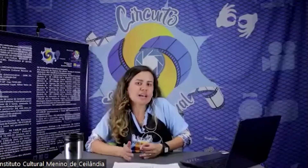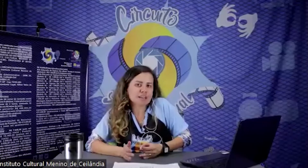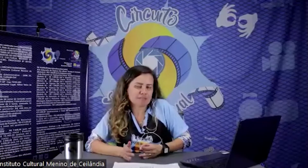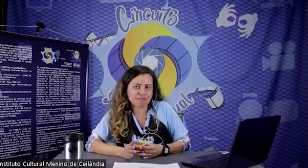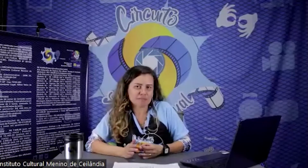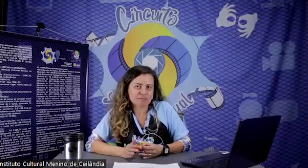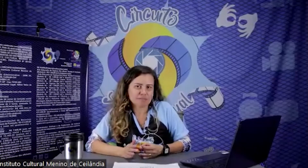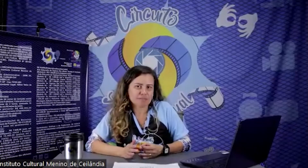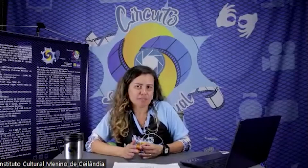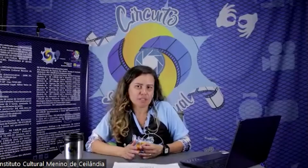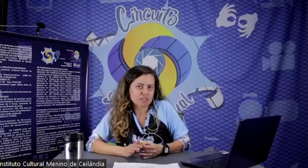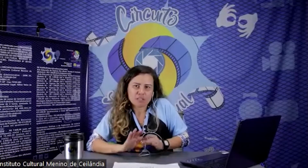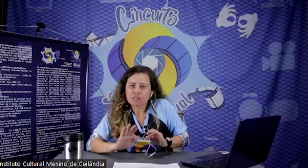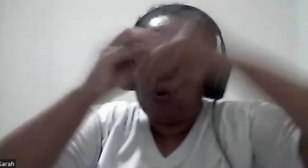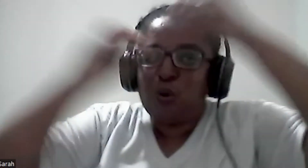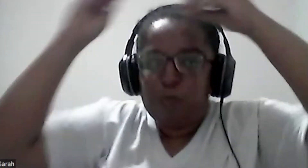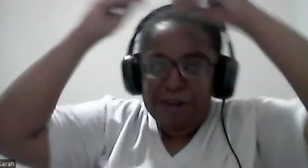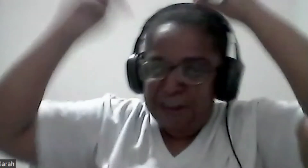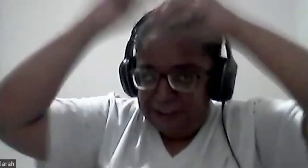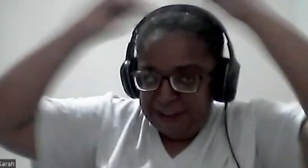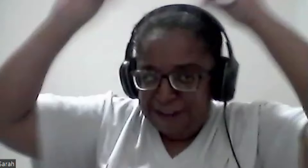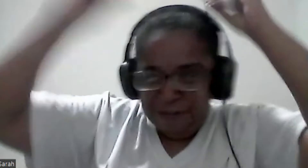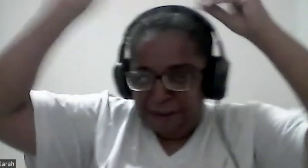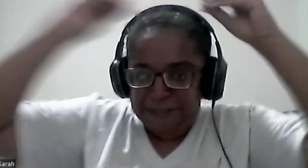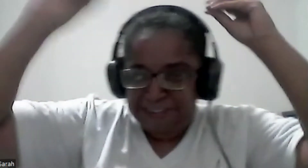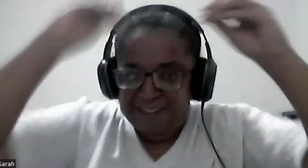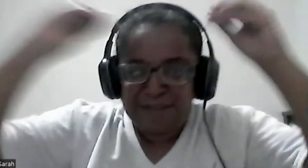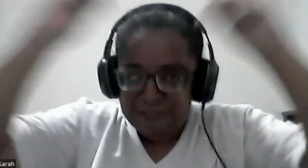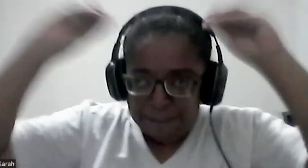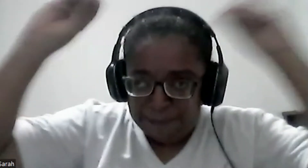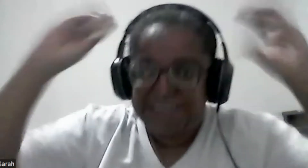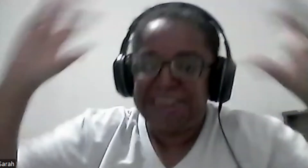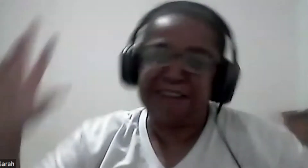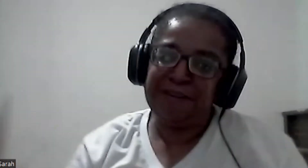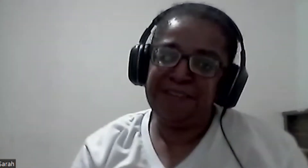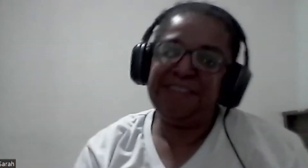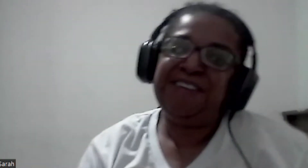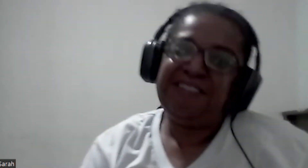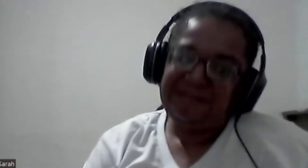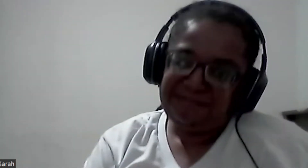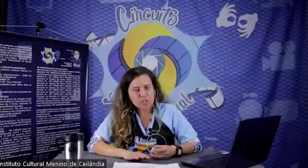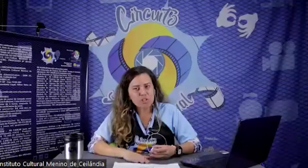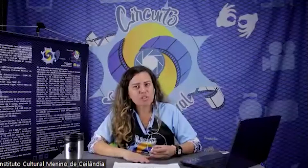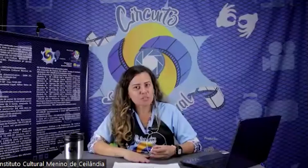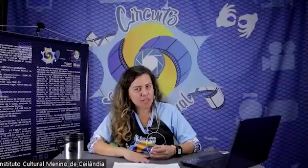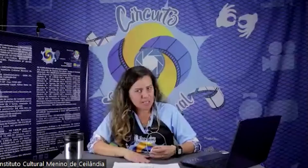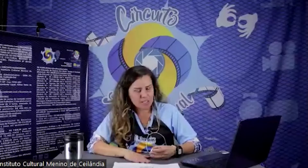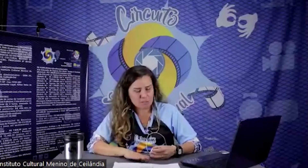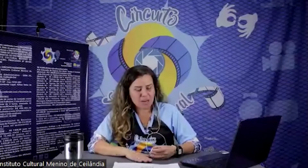Sara? isso, é um processo longo aqui, que a nossa cabecinha às vezes fica perdida. Longo. Longo, e te digo, às vezes, para